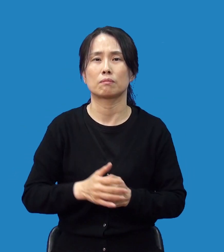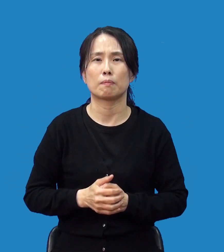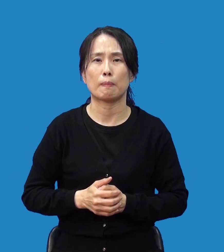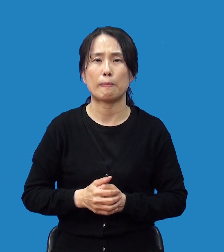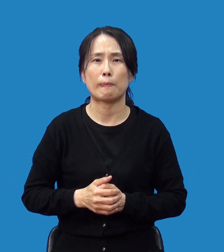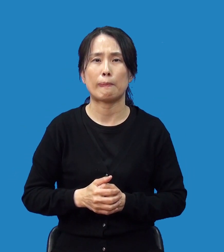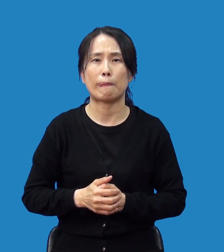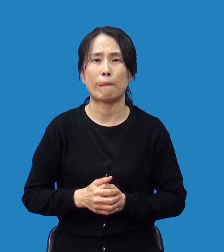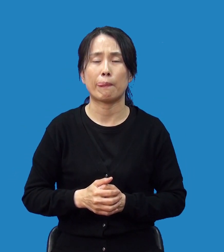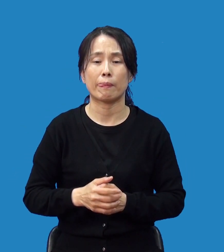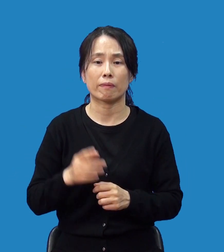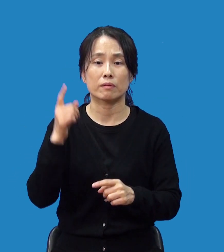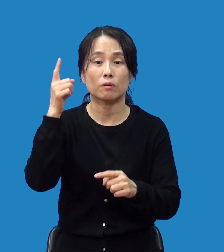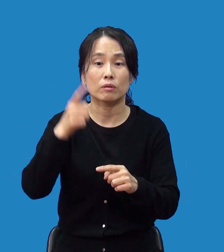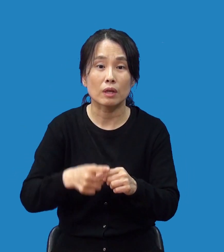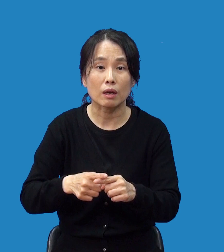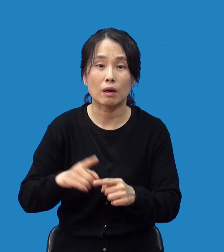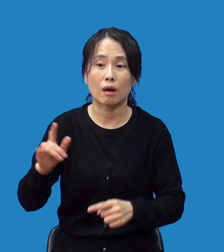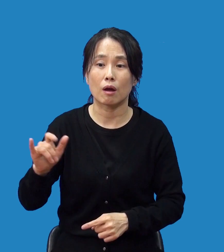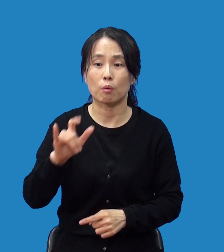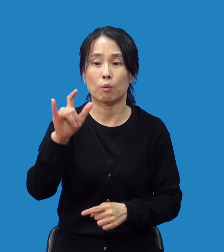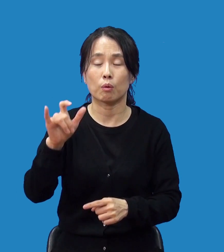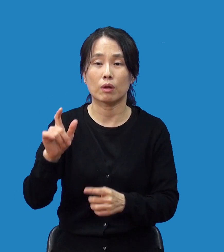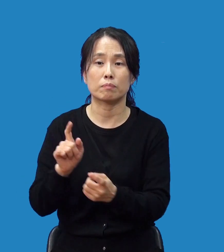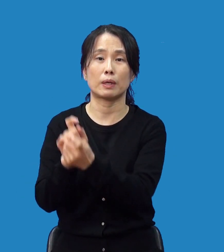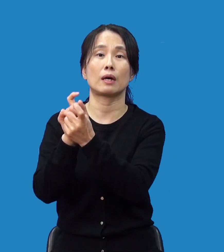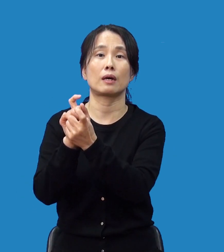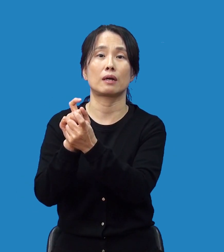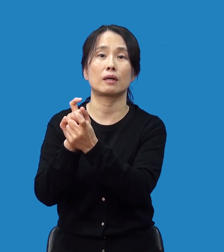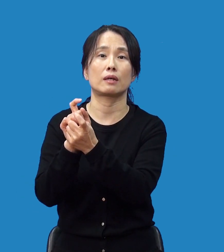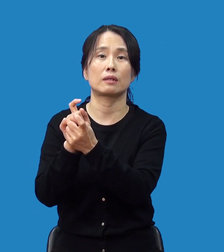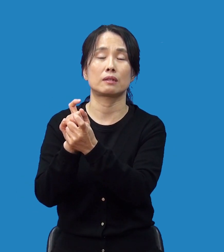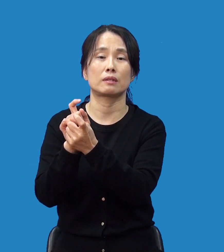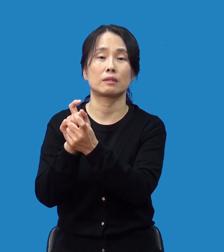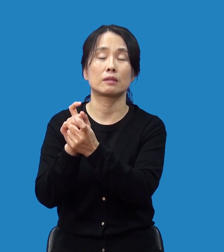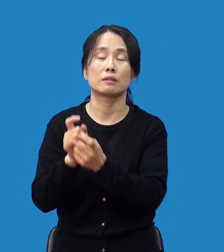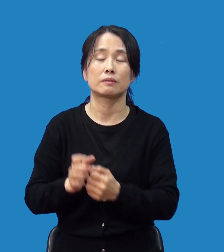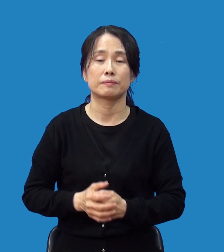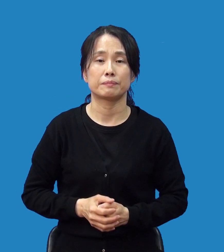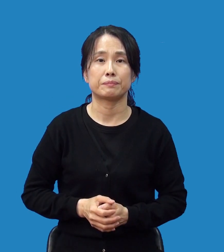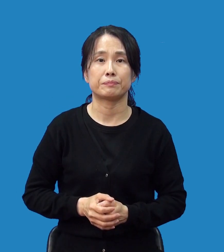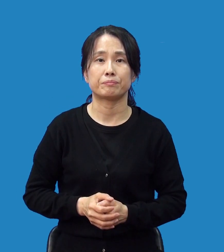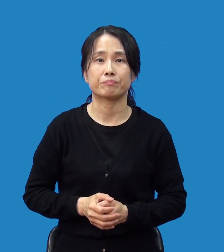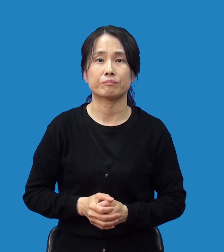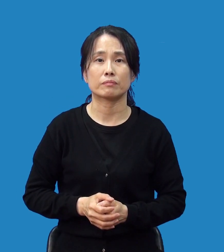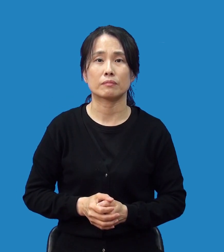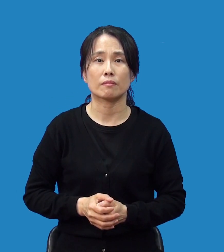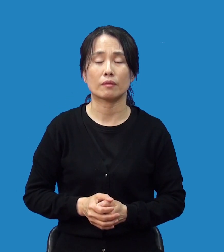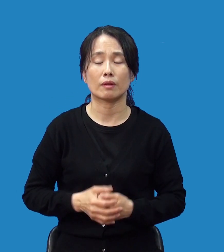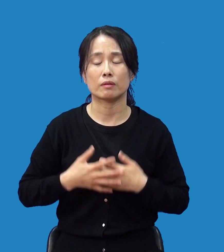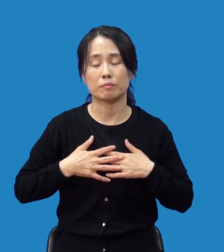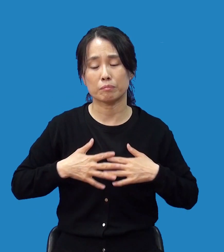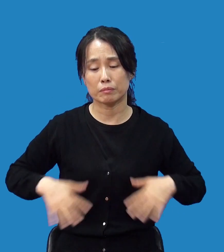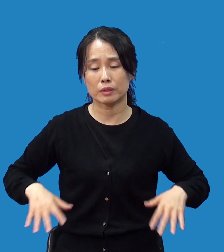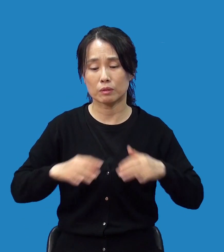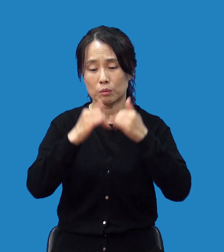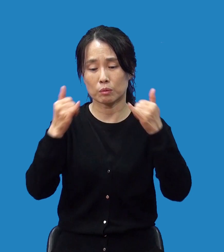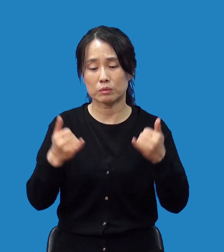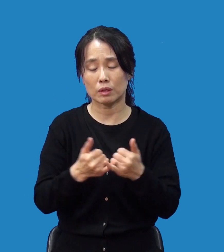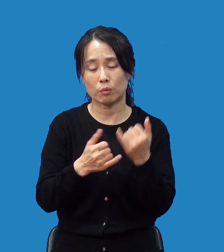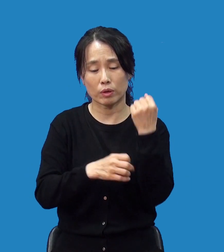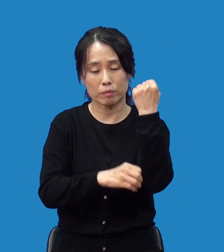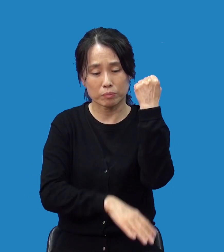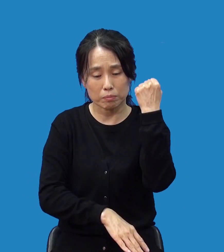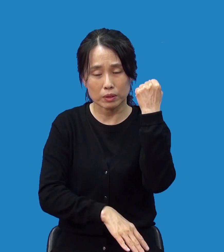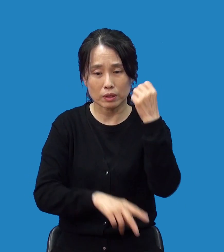그러다가 이제 코로나 사태가 터졌는데, 그 사회, 피로 사회의 밑바닥을